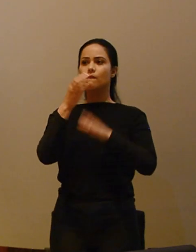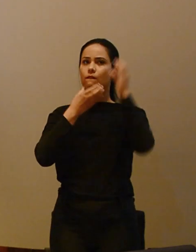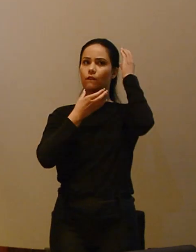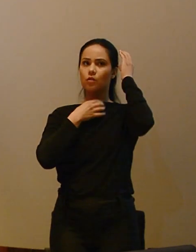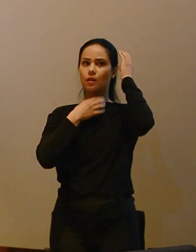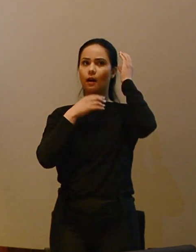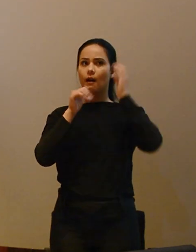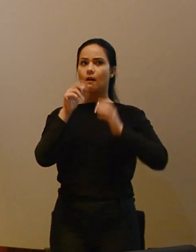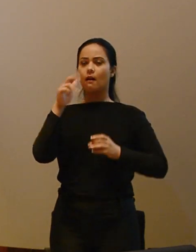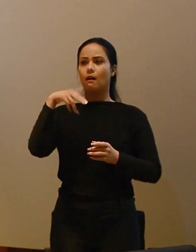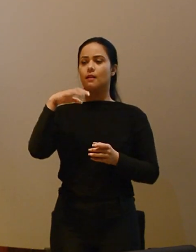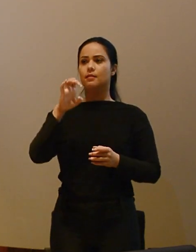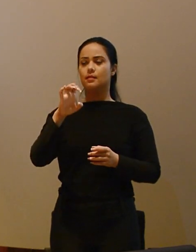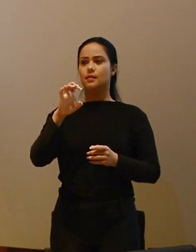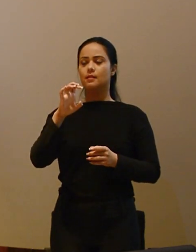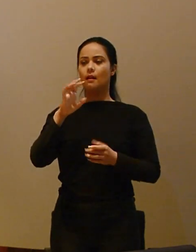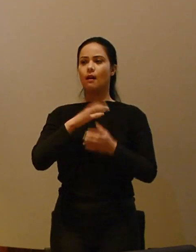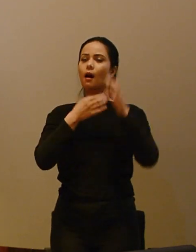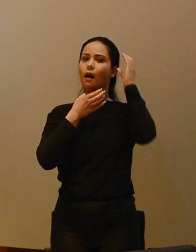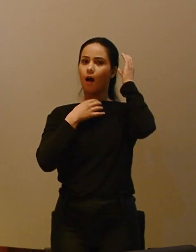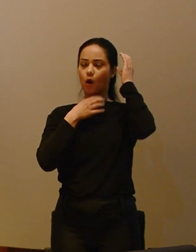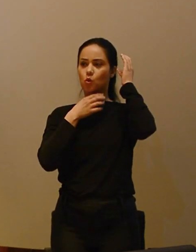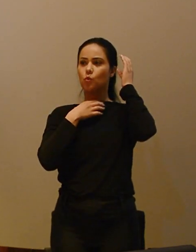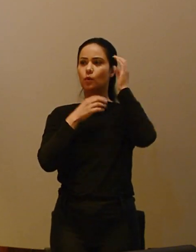Ariane Gonçalves, audiofisa,